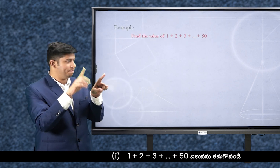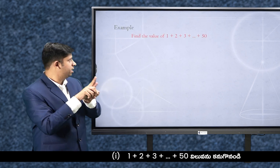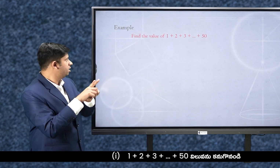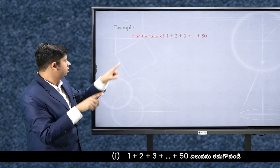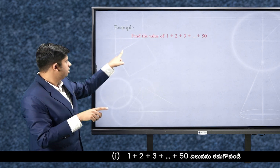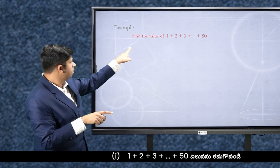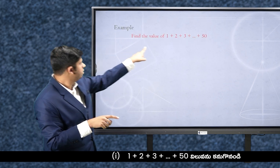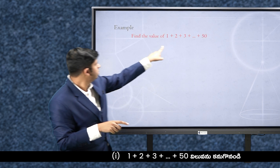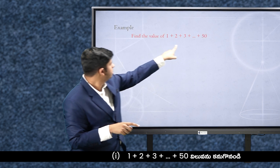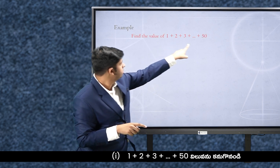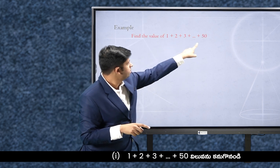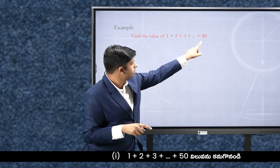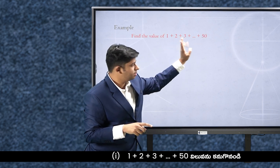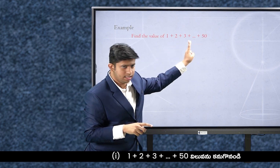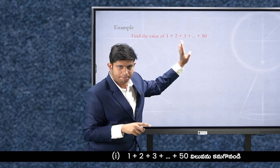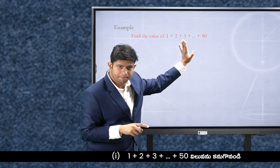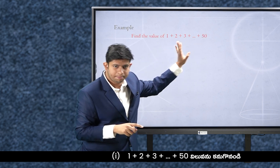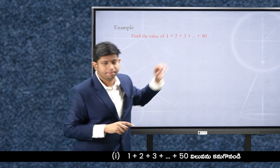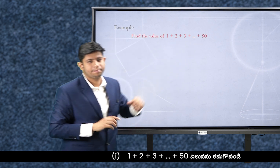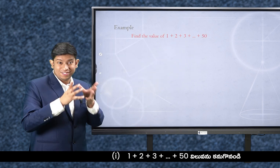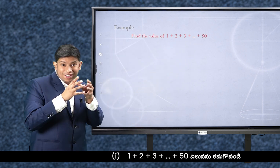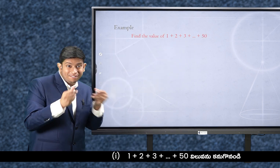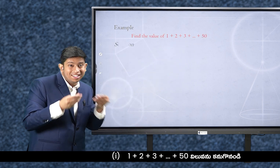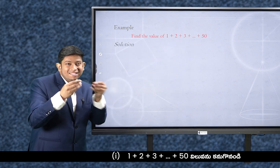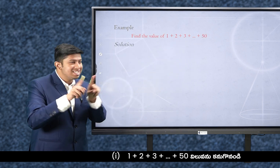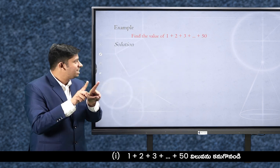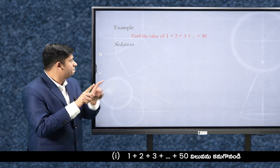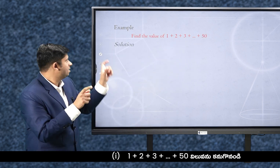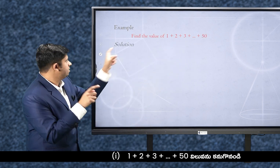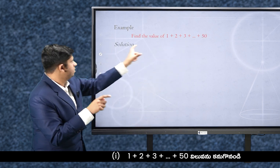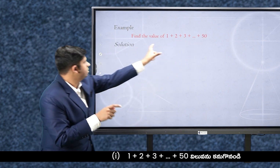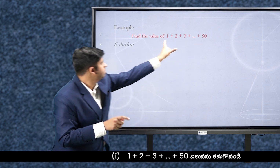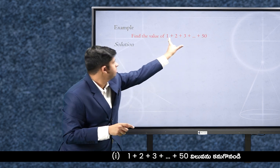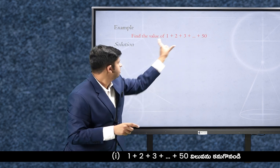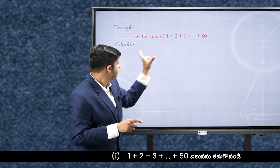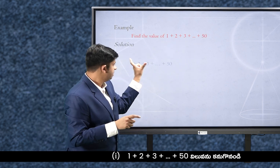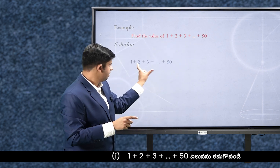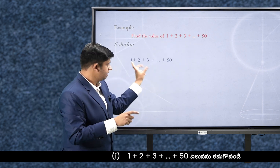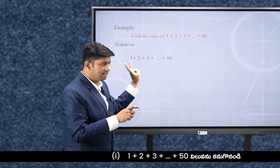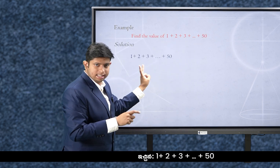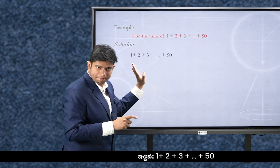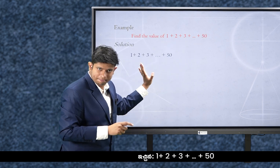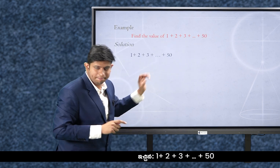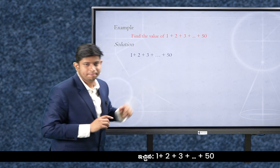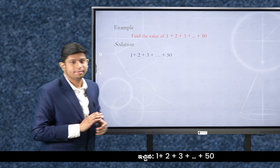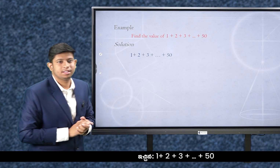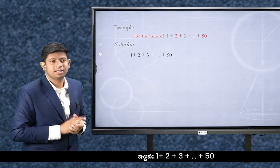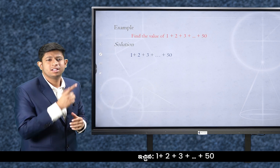1 1 ప్లస్ 2 ప్లస్ 3 ప్లస్ అండ్ సో ఆన్ ప్లస్ 50 విలువను కనుగొనండి.